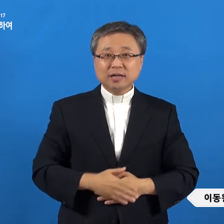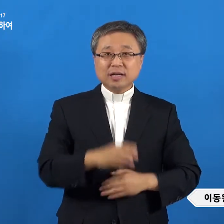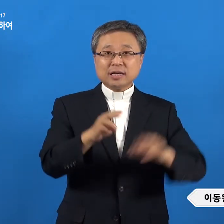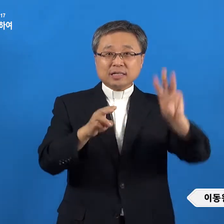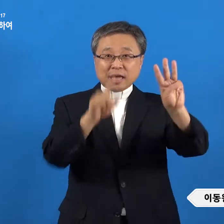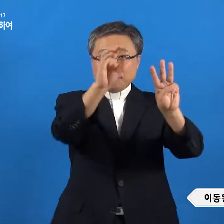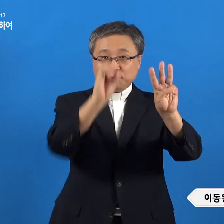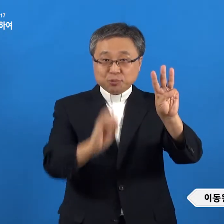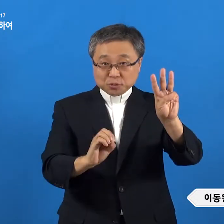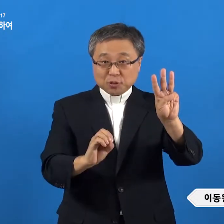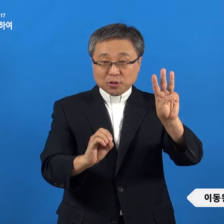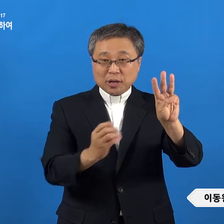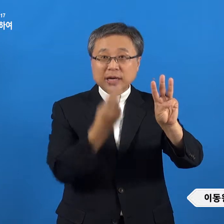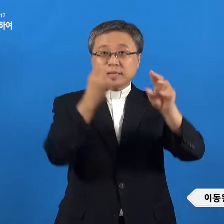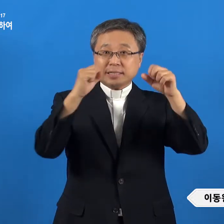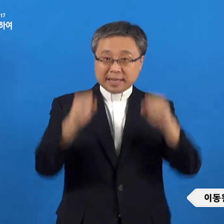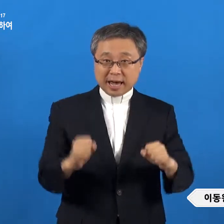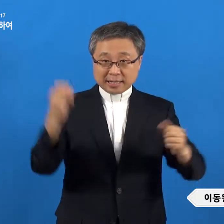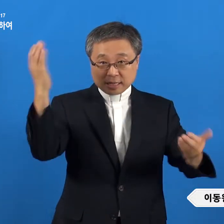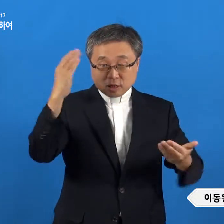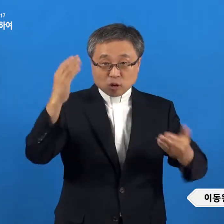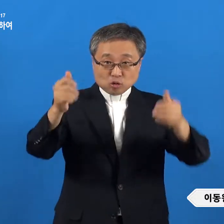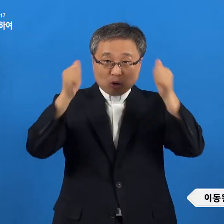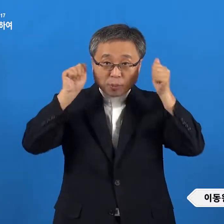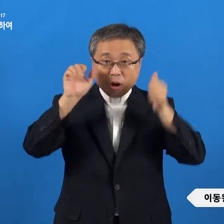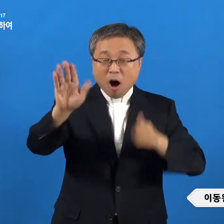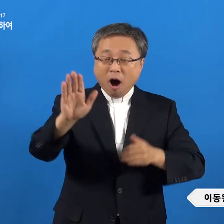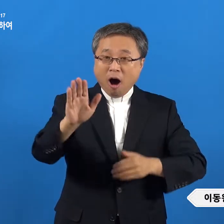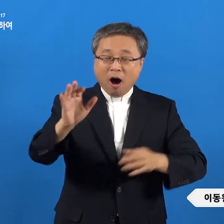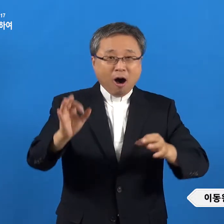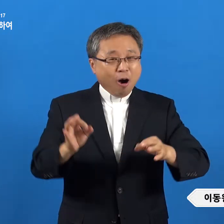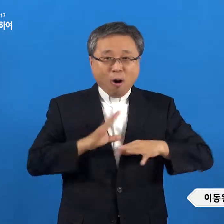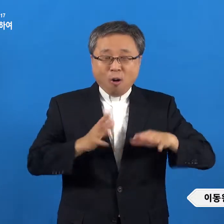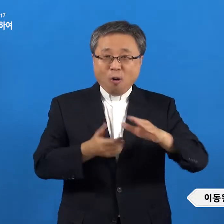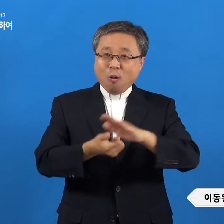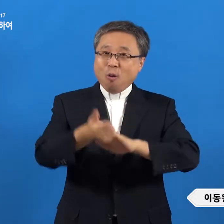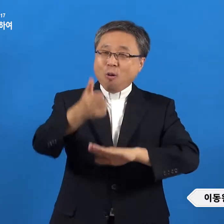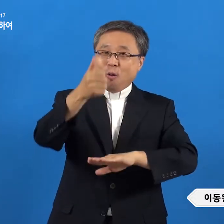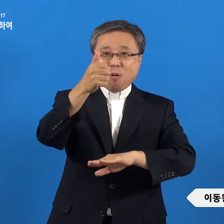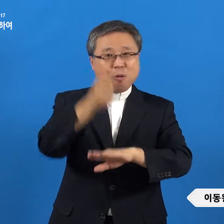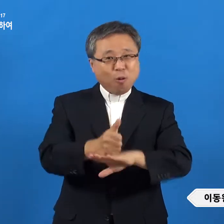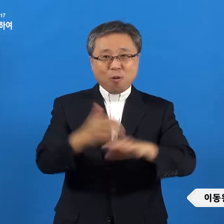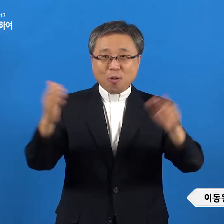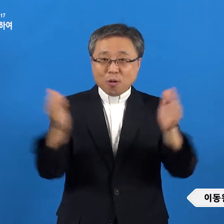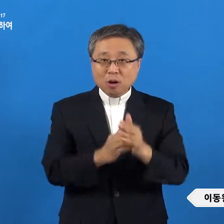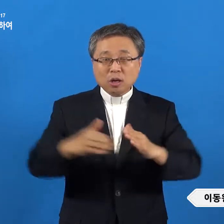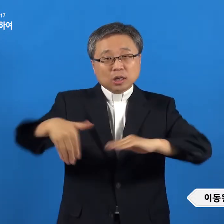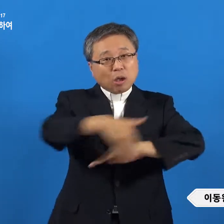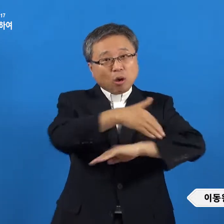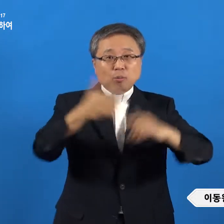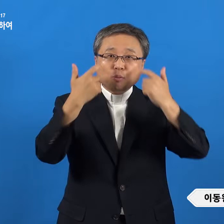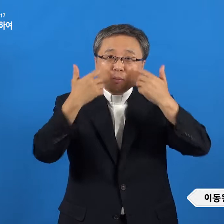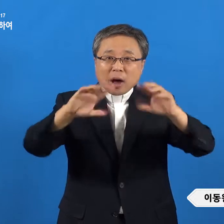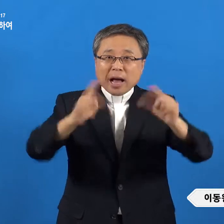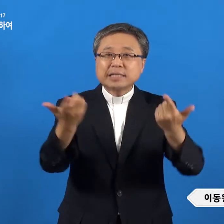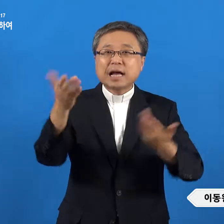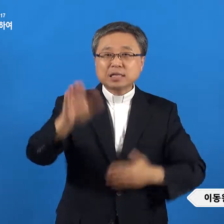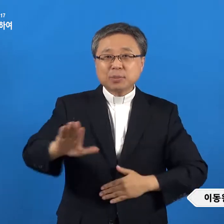3%의 재학생들, 그들은 졸업한 후에 현저한 성공을 거두었고, 비록 계획은 분명하지 않았지만, 계획까지는